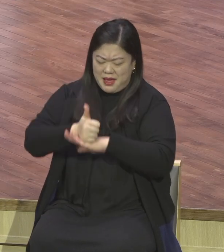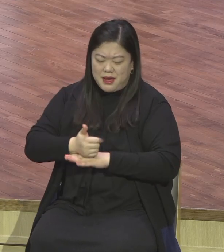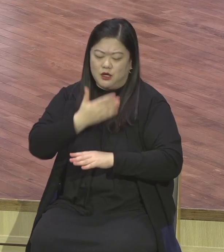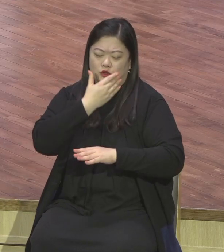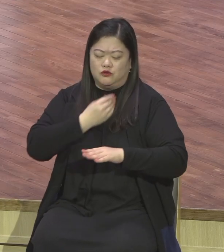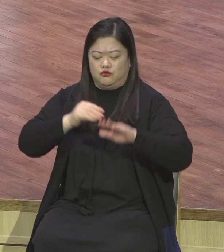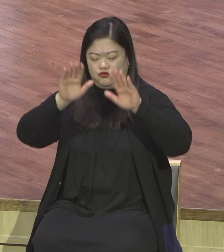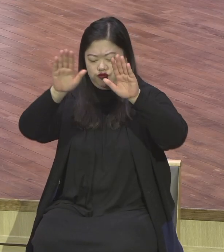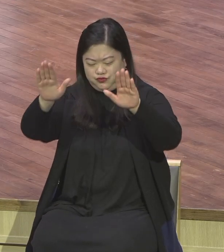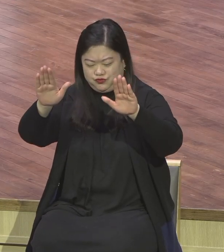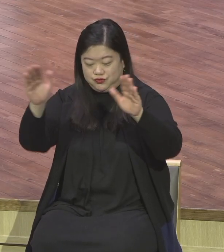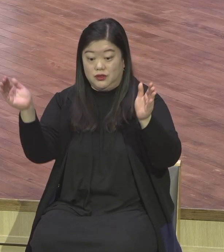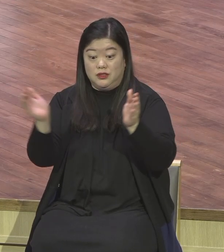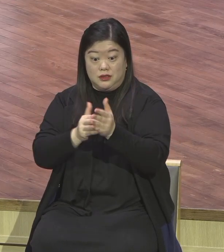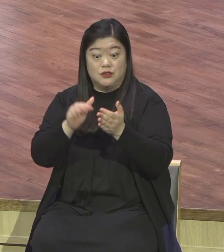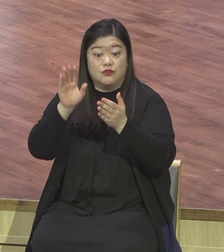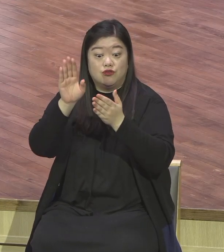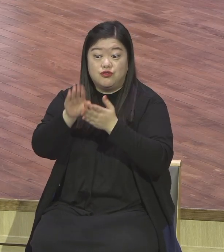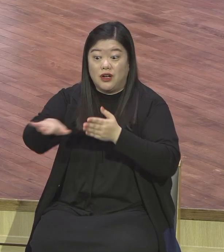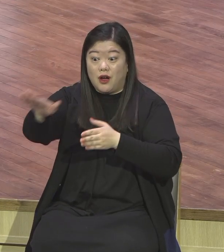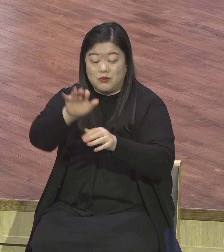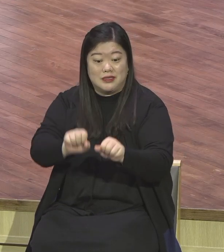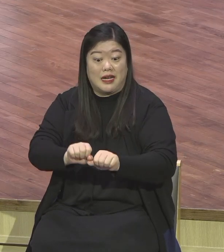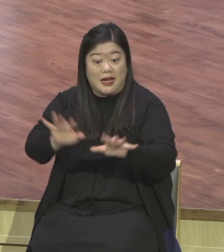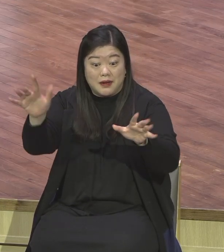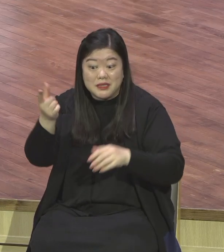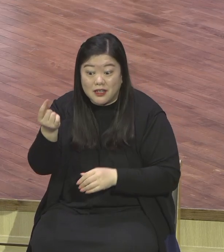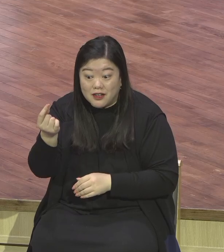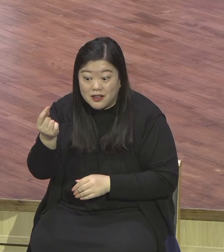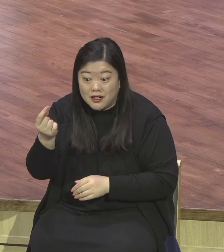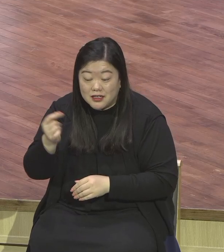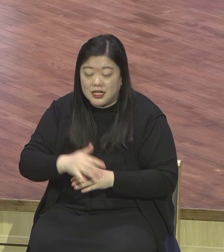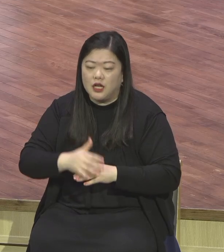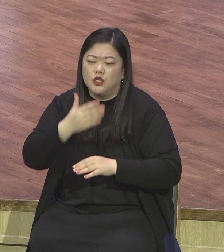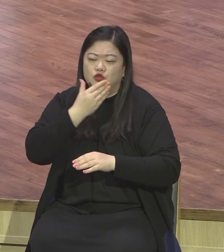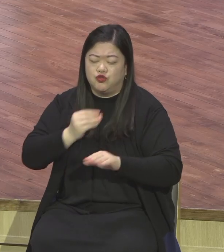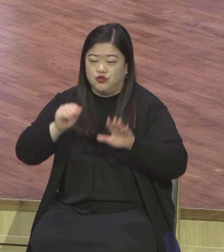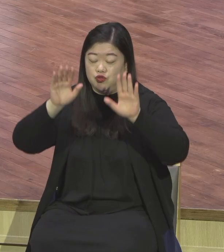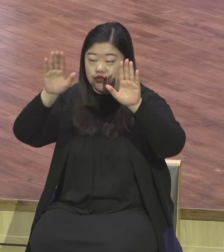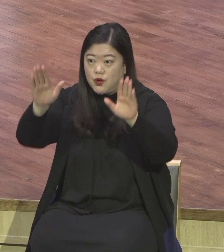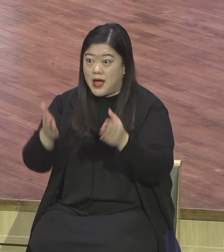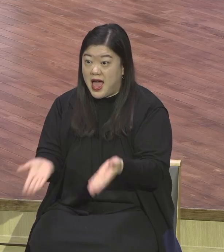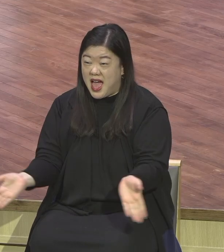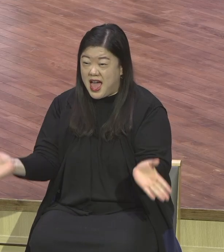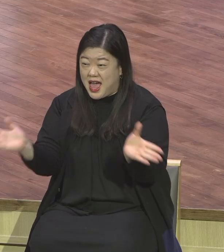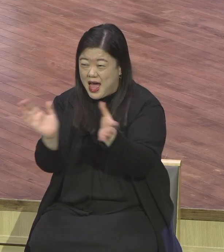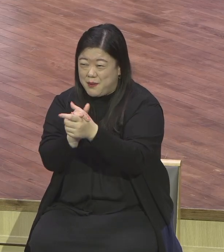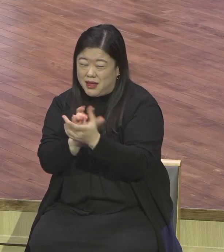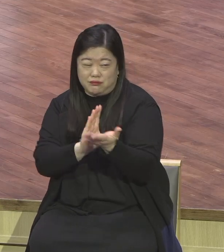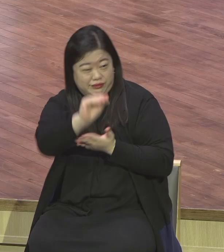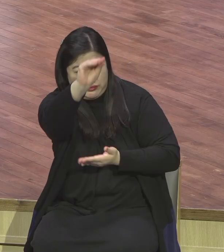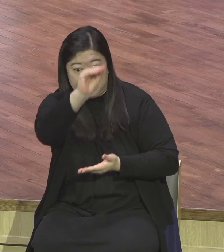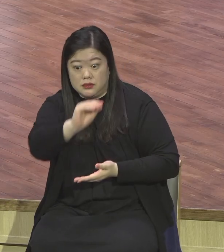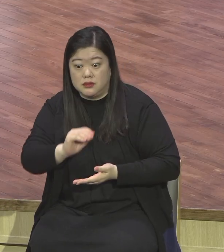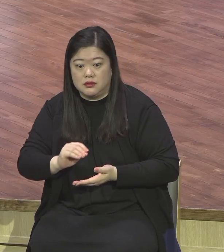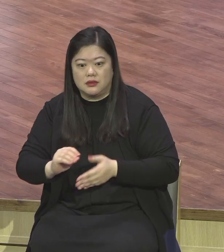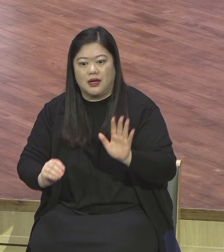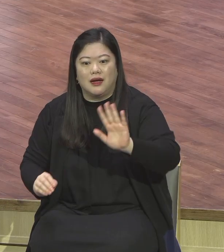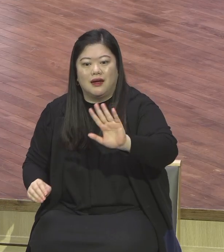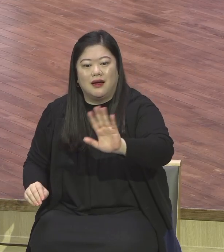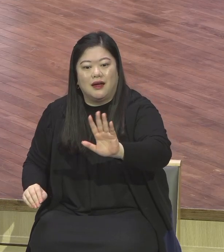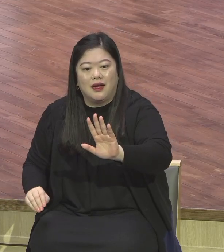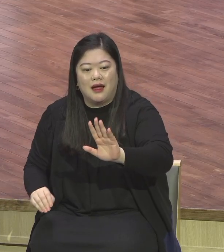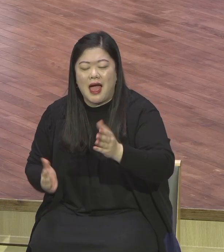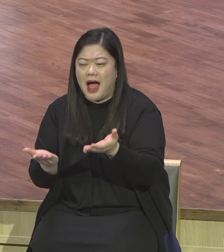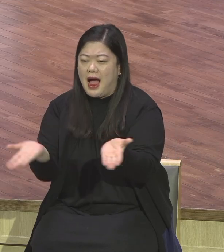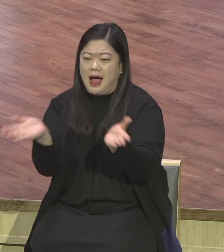여러분 심령에 심령 시간에 있어야 돼요 심령 시간에 내 심령에 각인 시간이 잠깐이라도 있어야 돼요